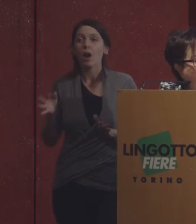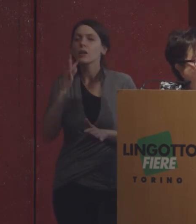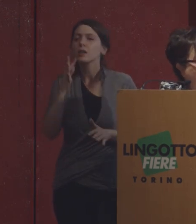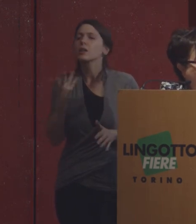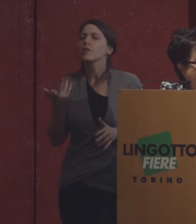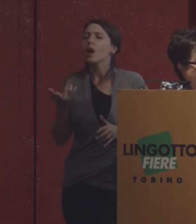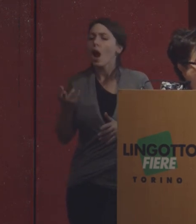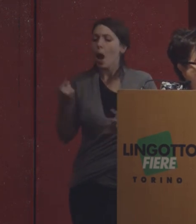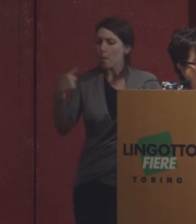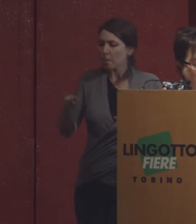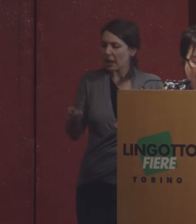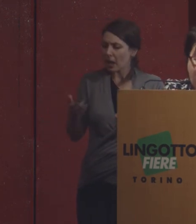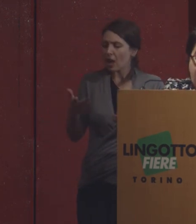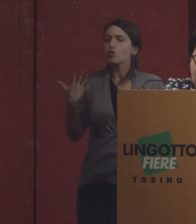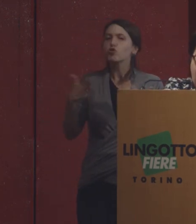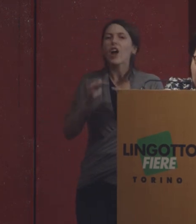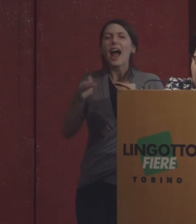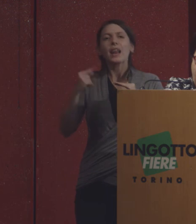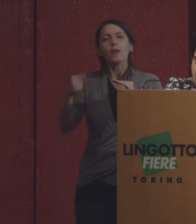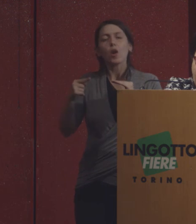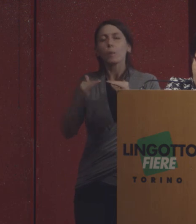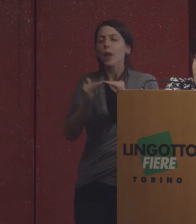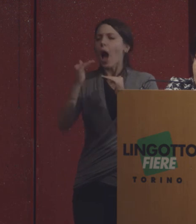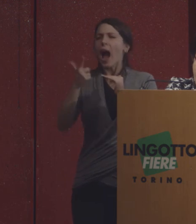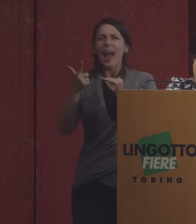dove le ha trovate.